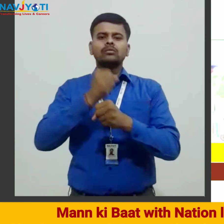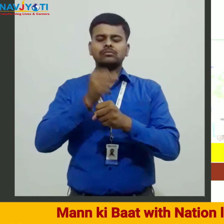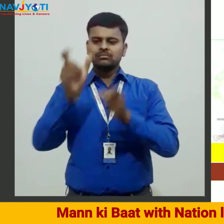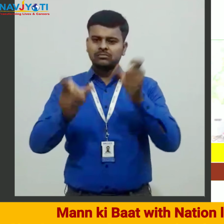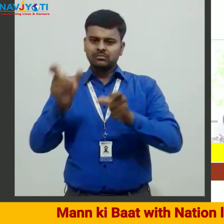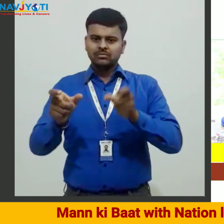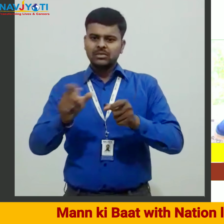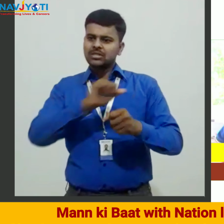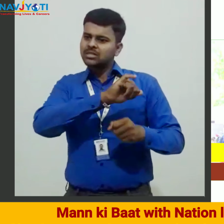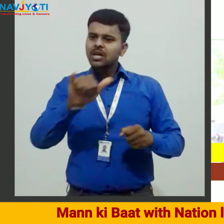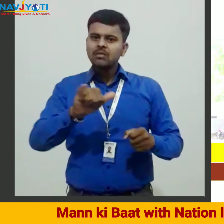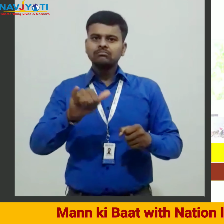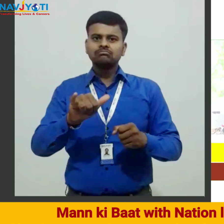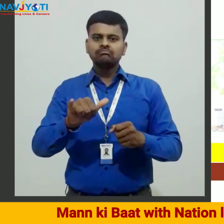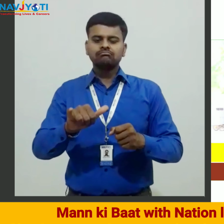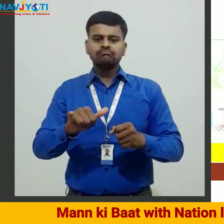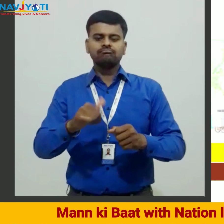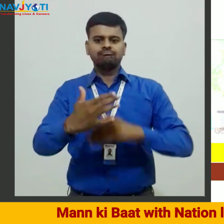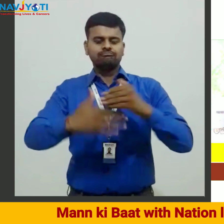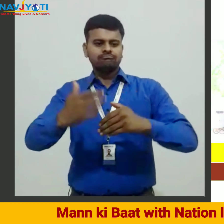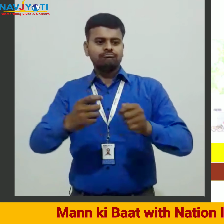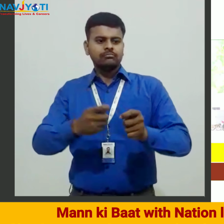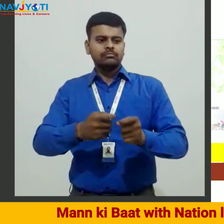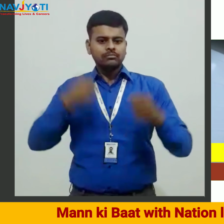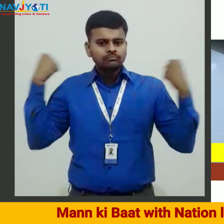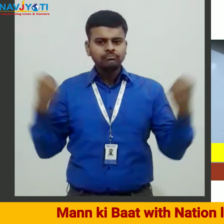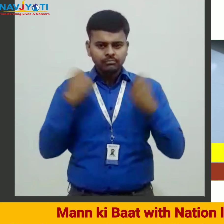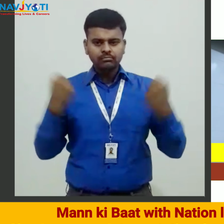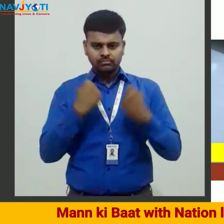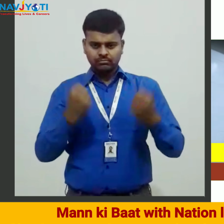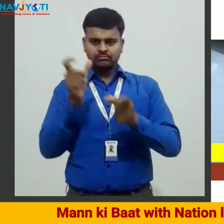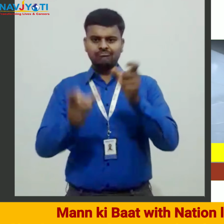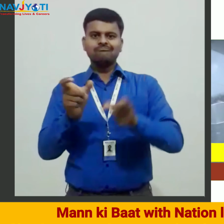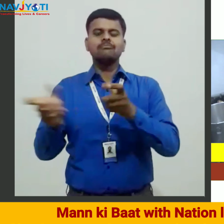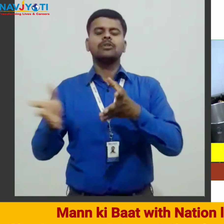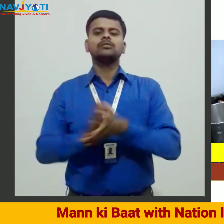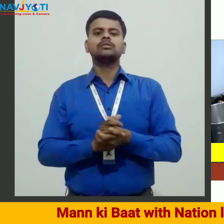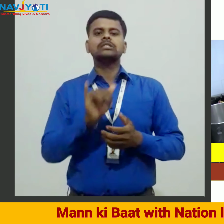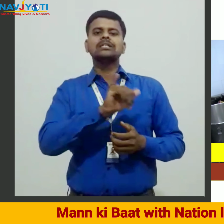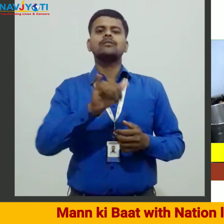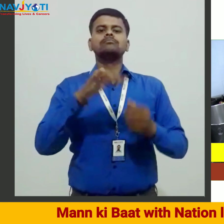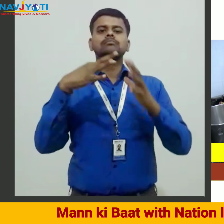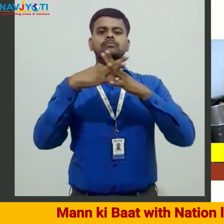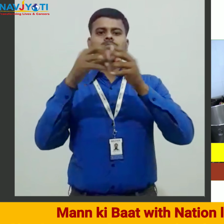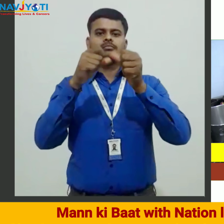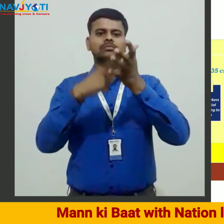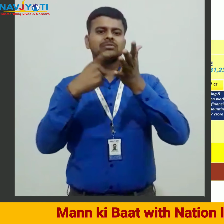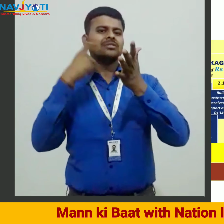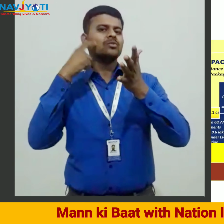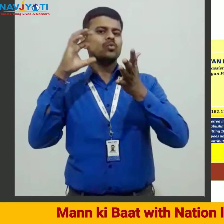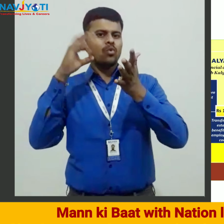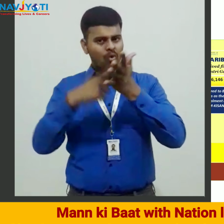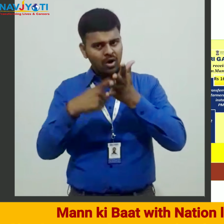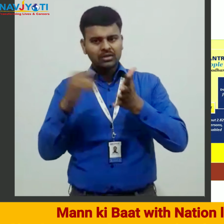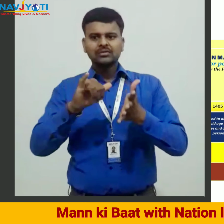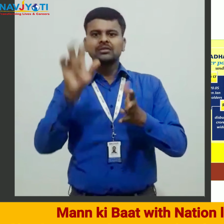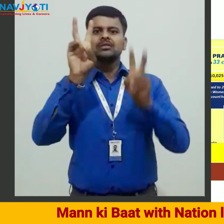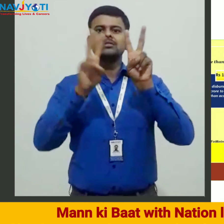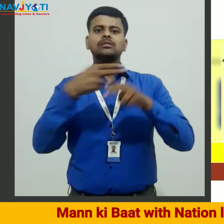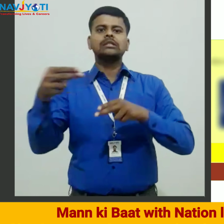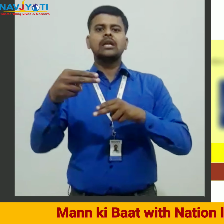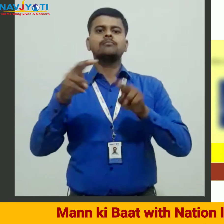सभी साथी सच्चे अर्थ में कोरोना के वॉरियर ही हैं। साथियों,